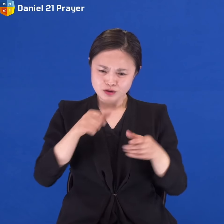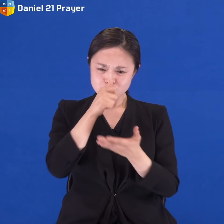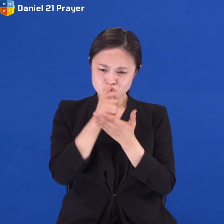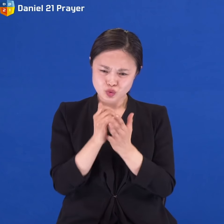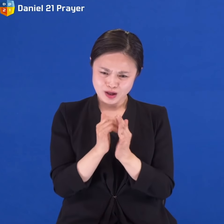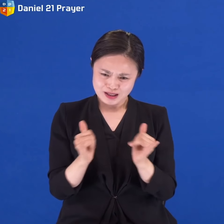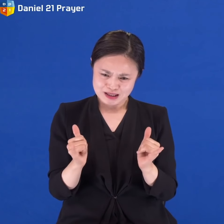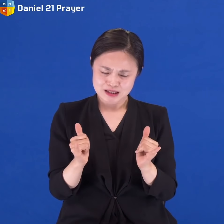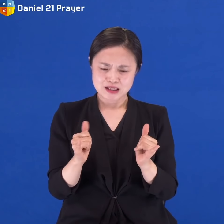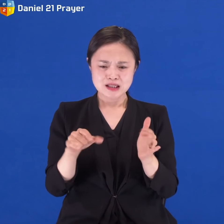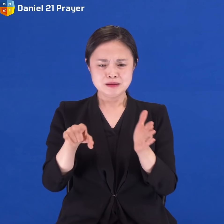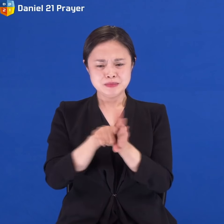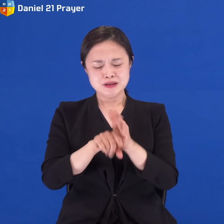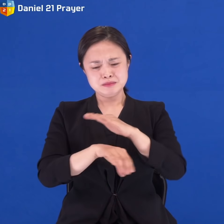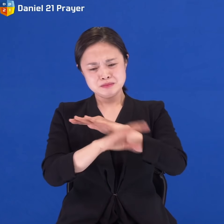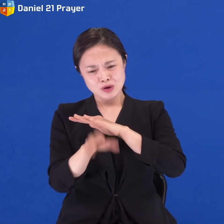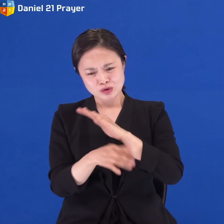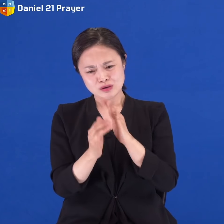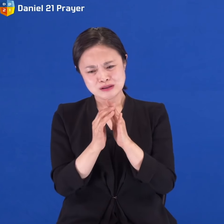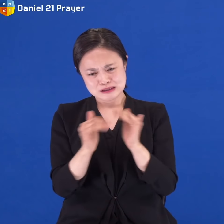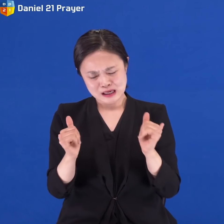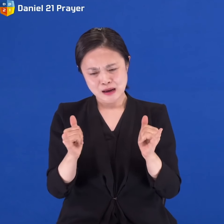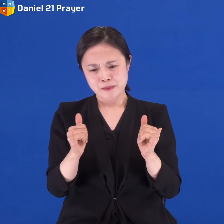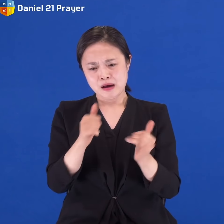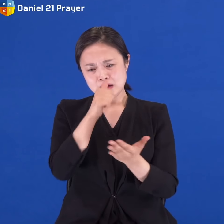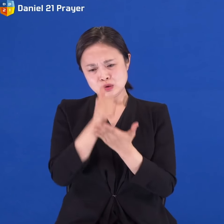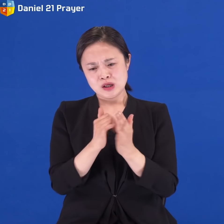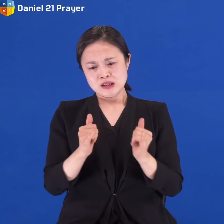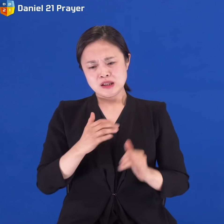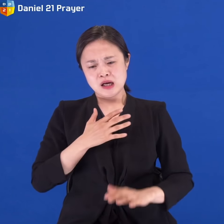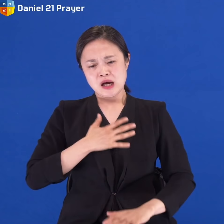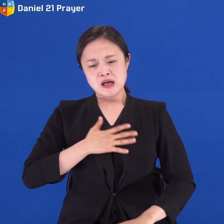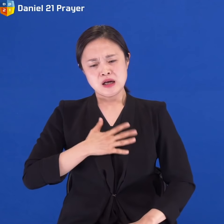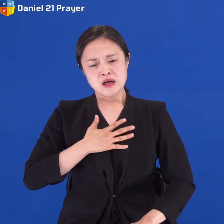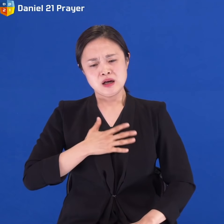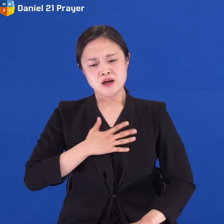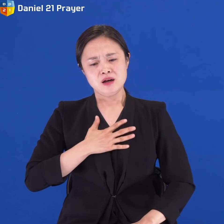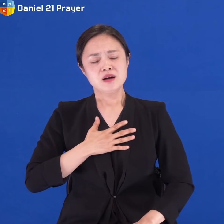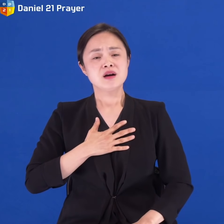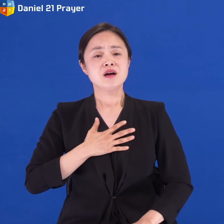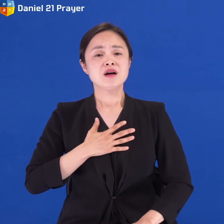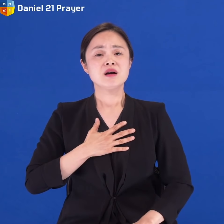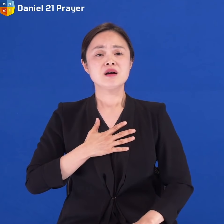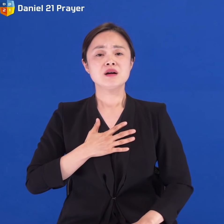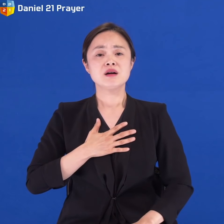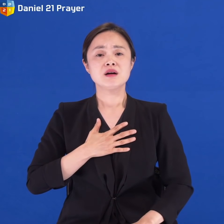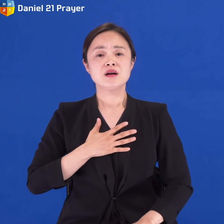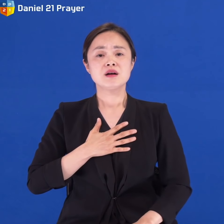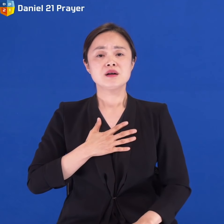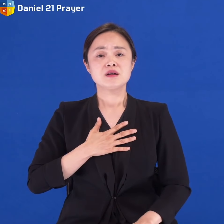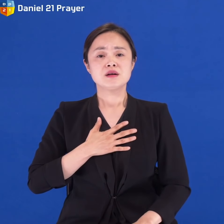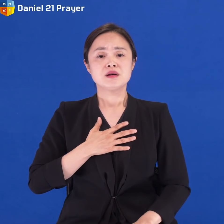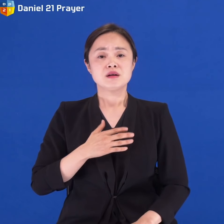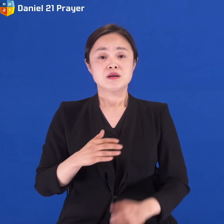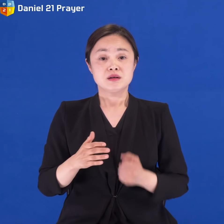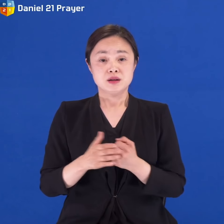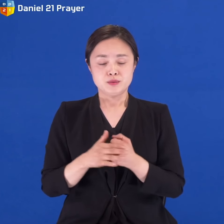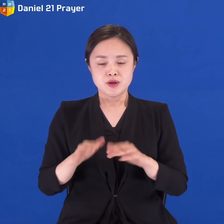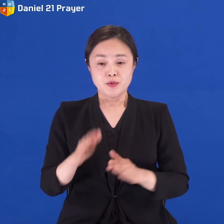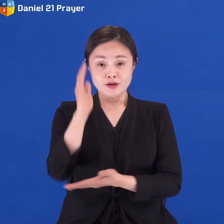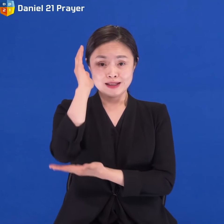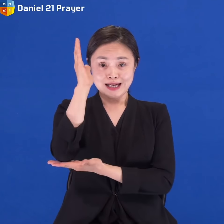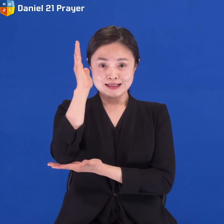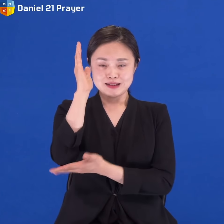불신자였는지를 확인하면서 준비하는 동안에 올게 왔습니다. 저는 이것이 계기가 돼서